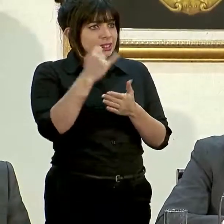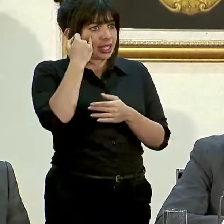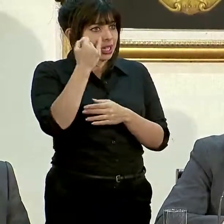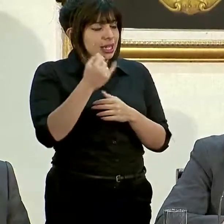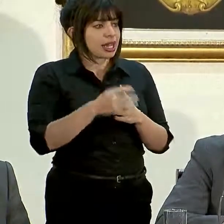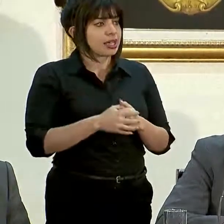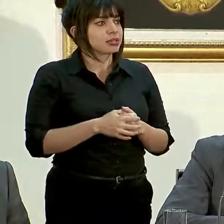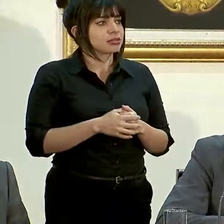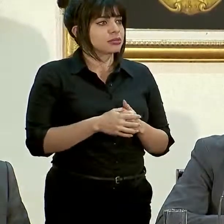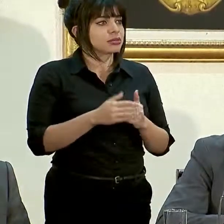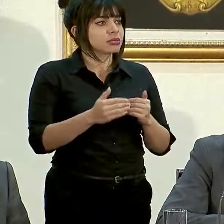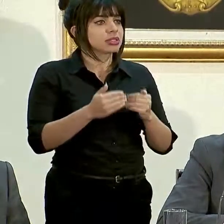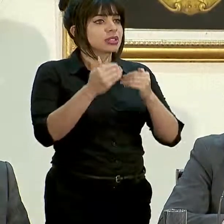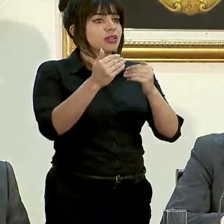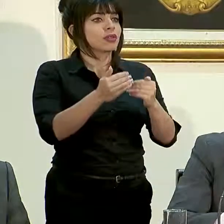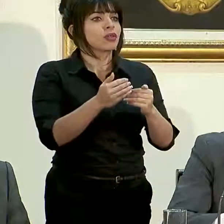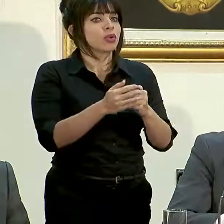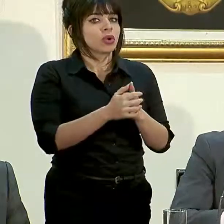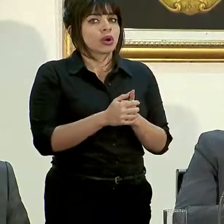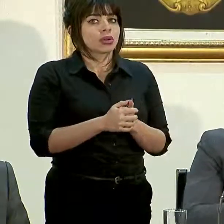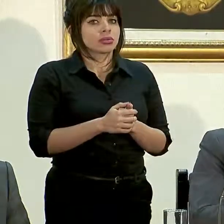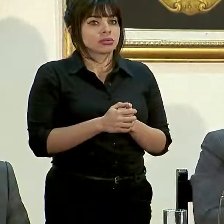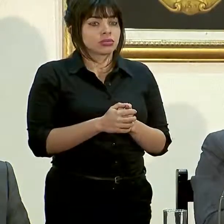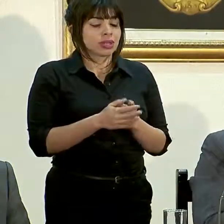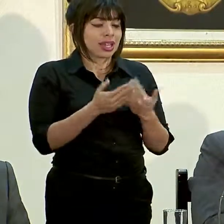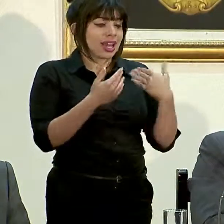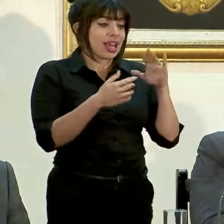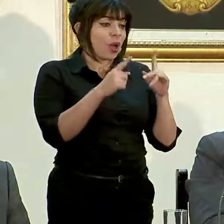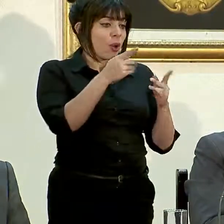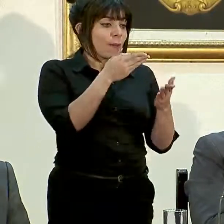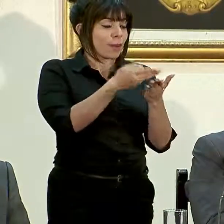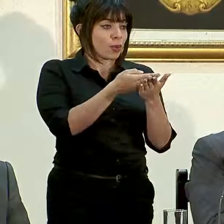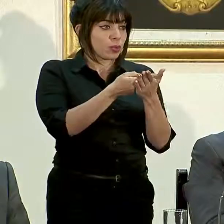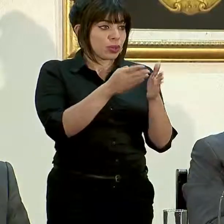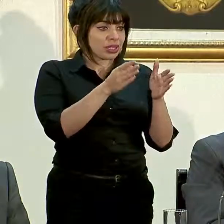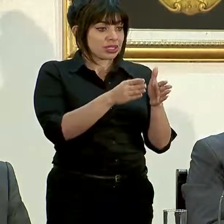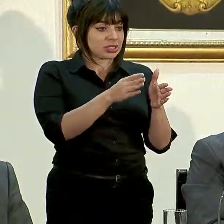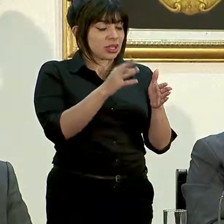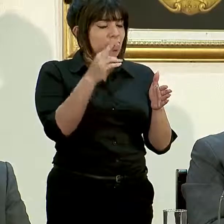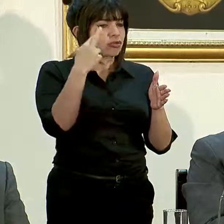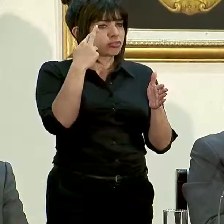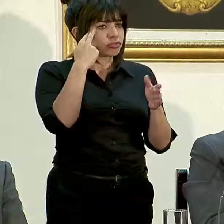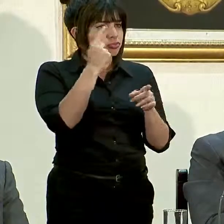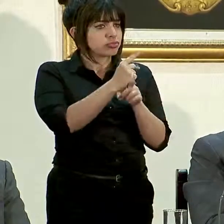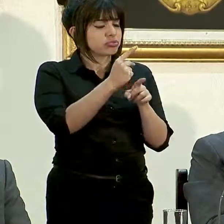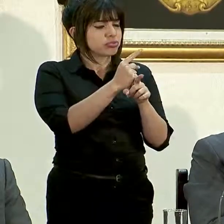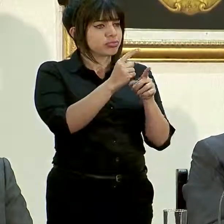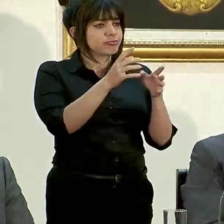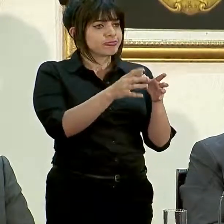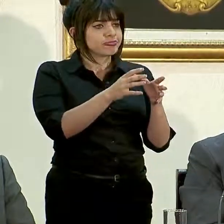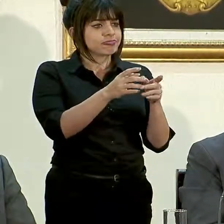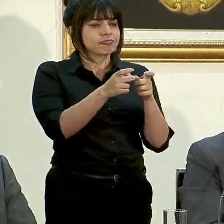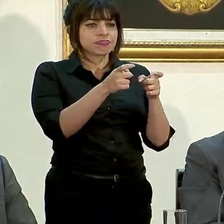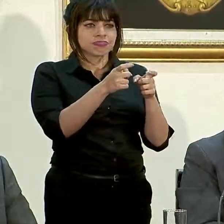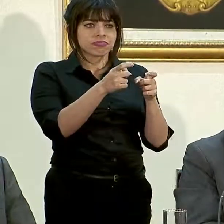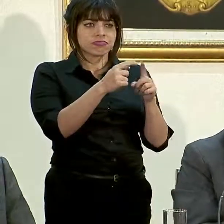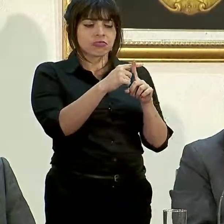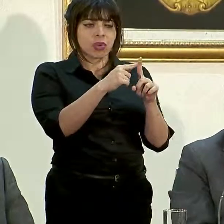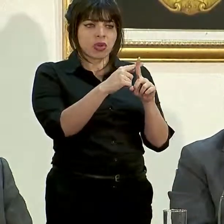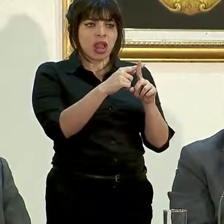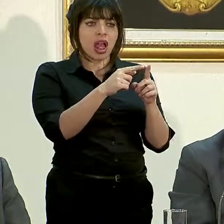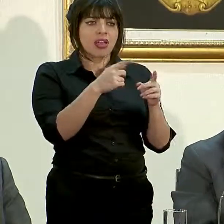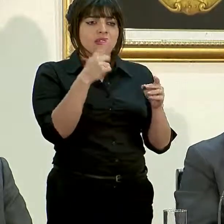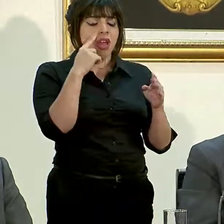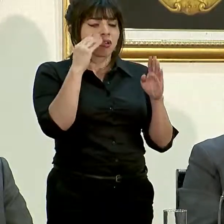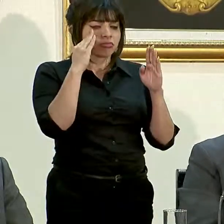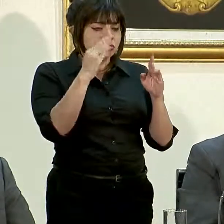iniciativa llevó a lo que era una propuesta razonable, moderada, de